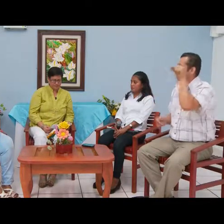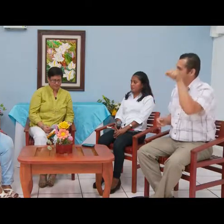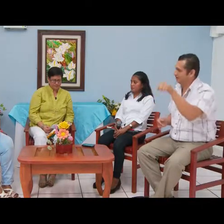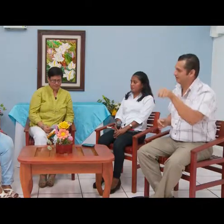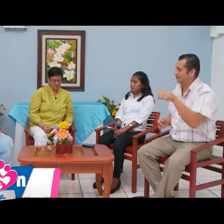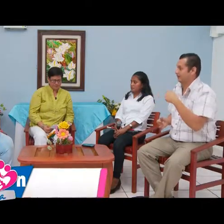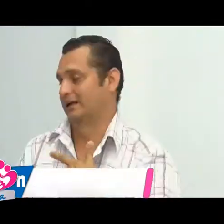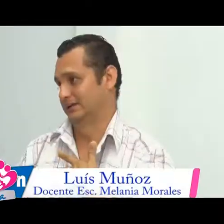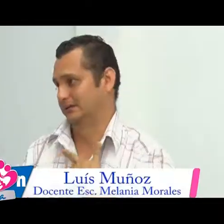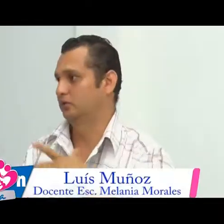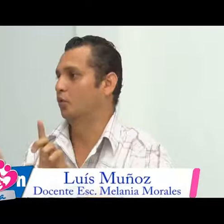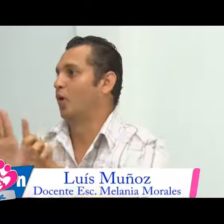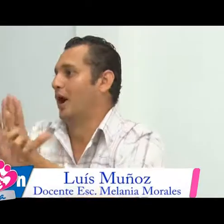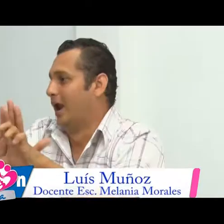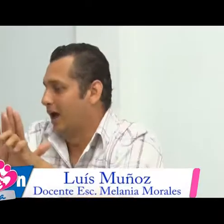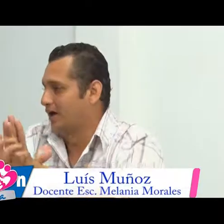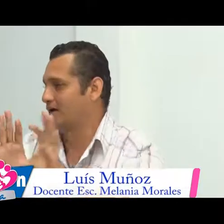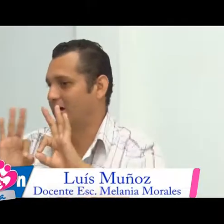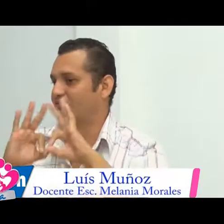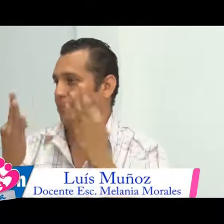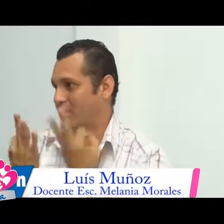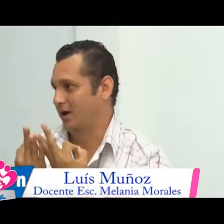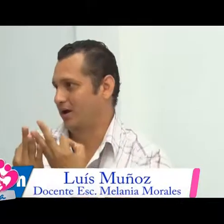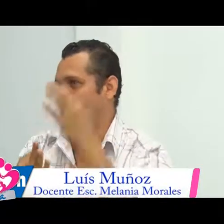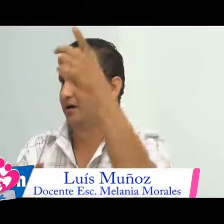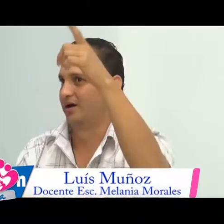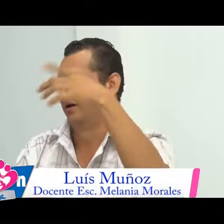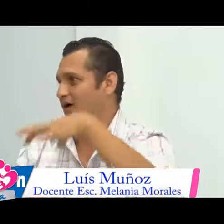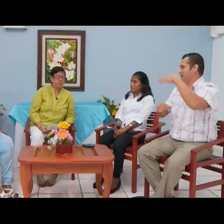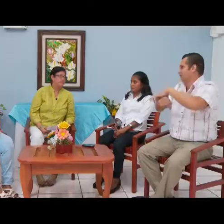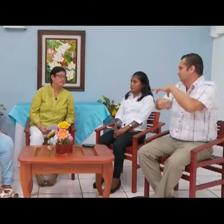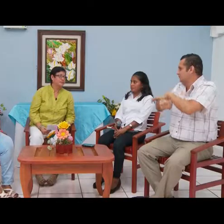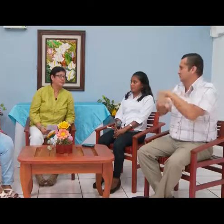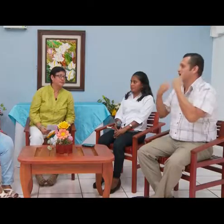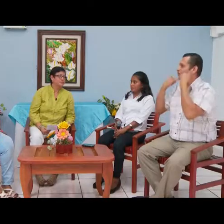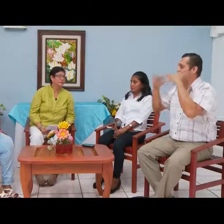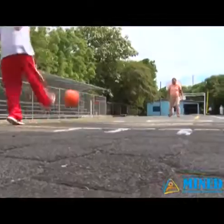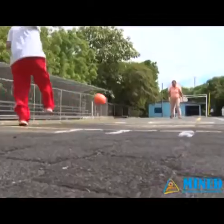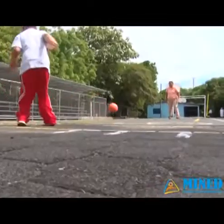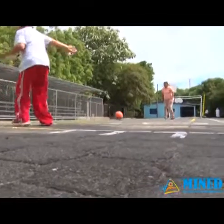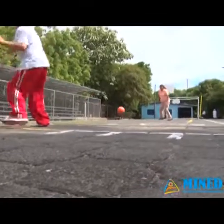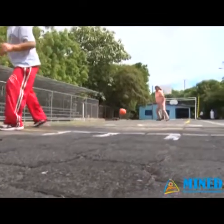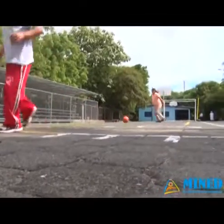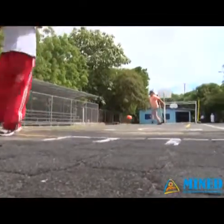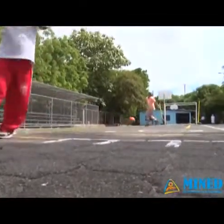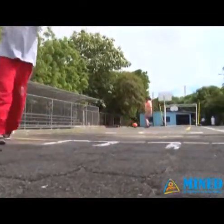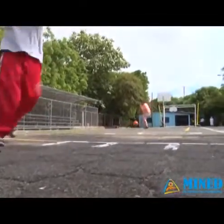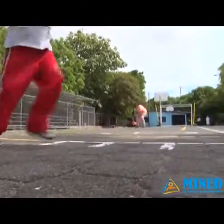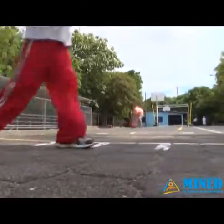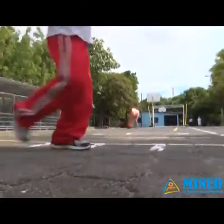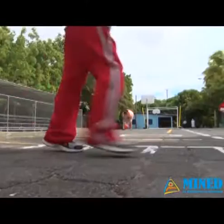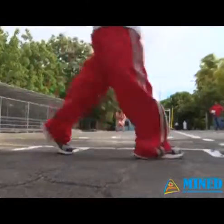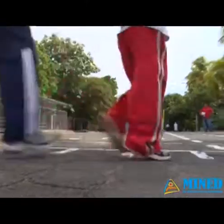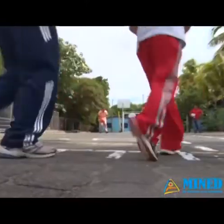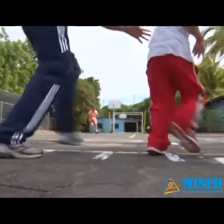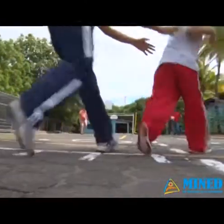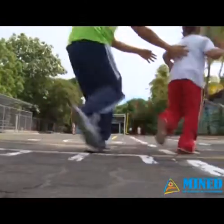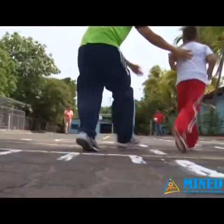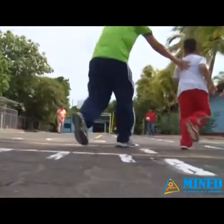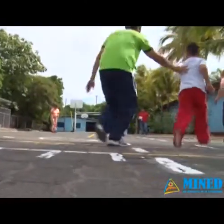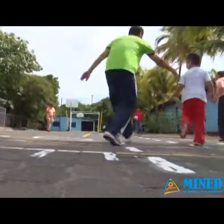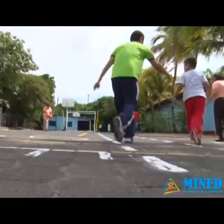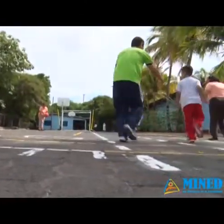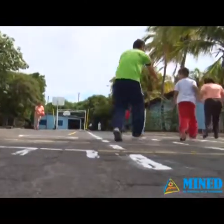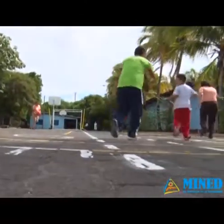también aprender lo que es el idioma de señas. Necesitan, porque también la ley dice que los niños se desarrollen y